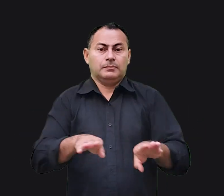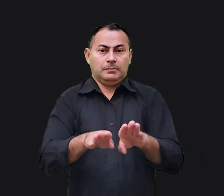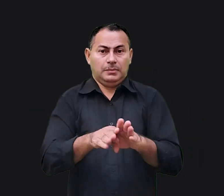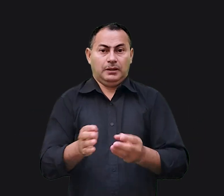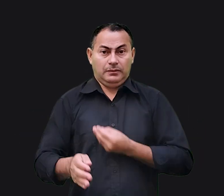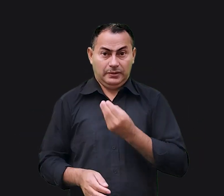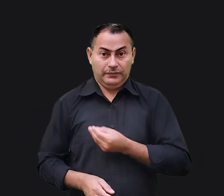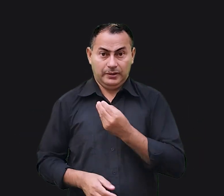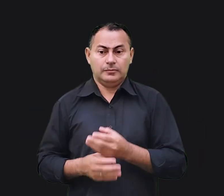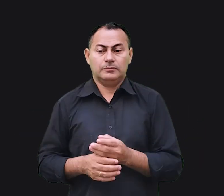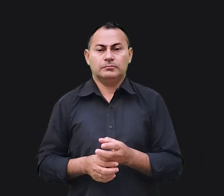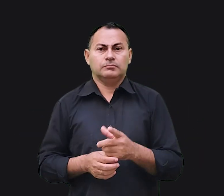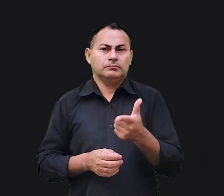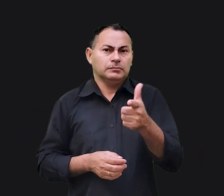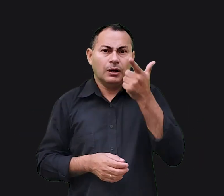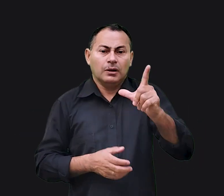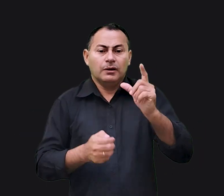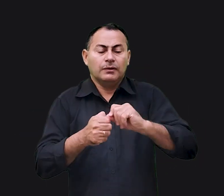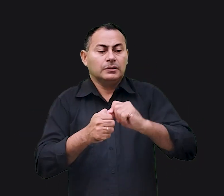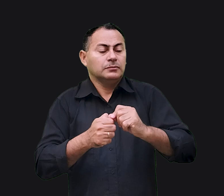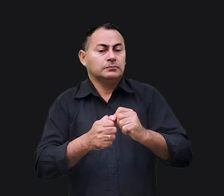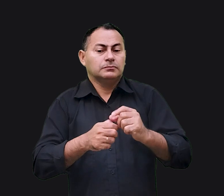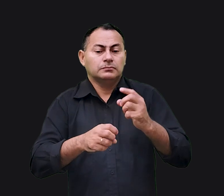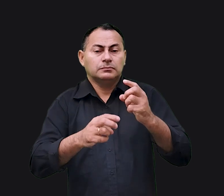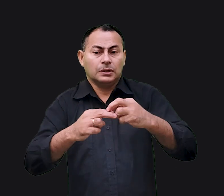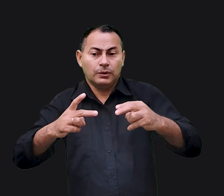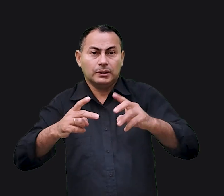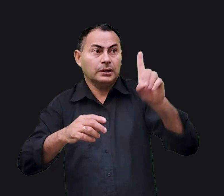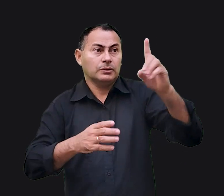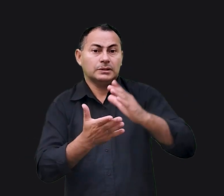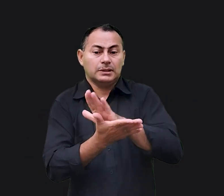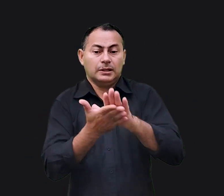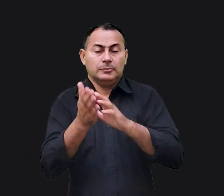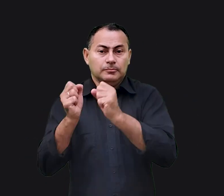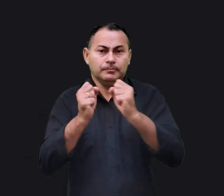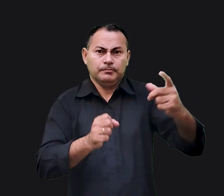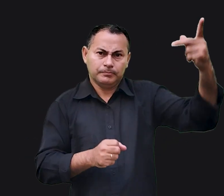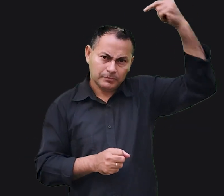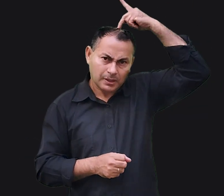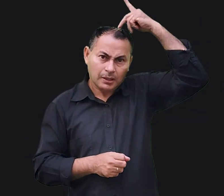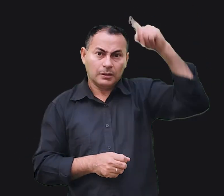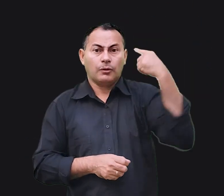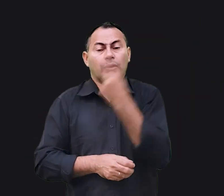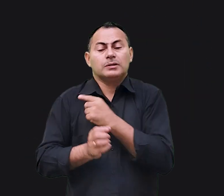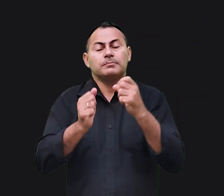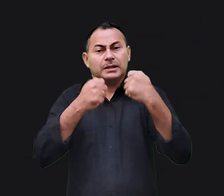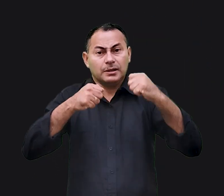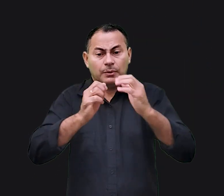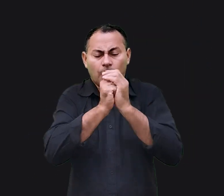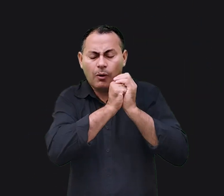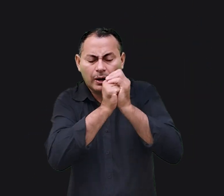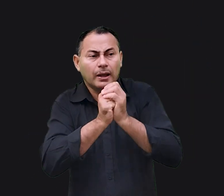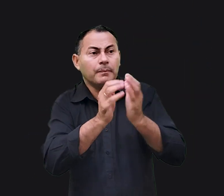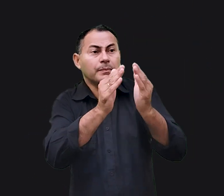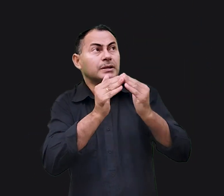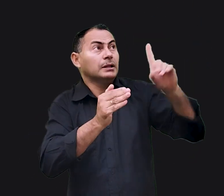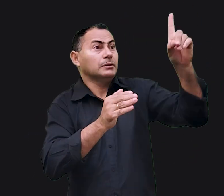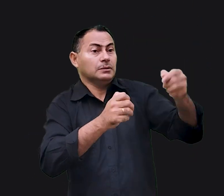orava. Como não conseguimos fazer a obra do Senhor sem o poder do Pentecostes, devemos orar e pedir a Deus que nos dê poder.